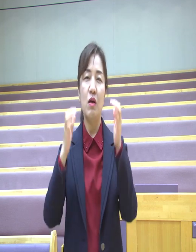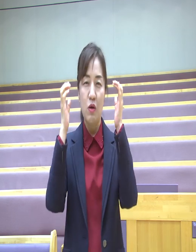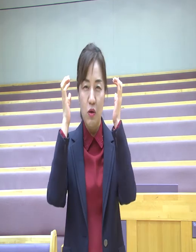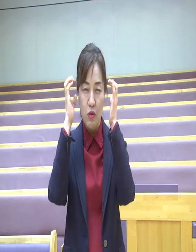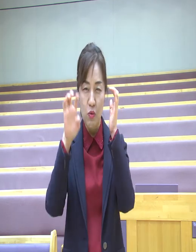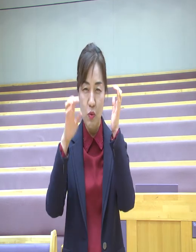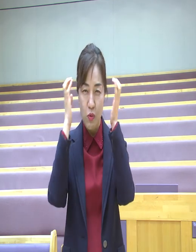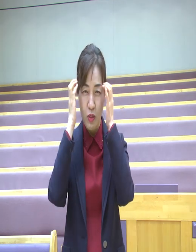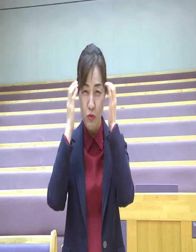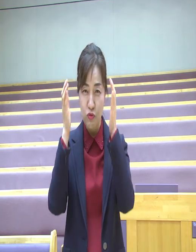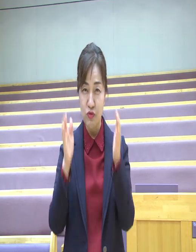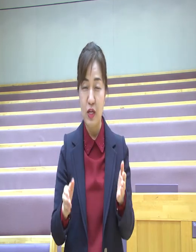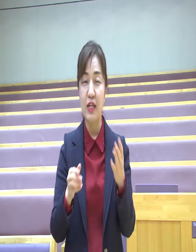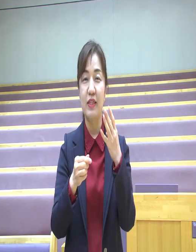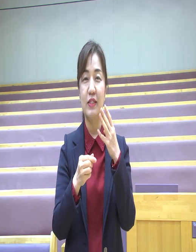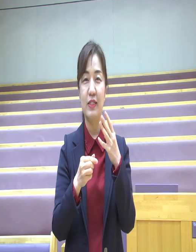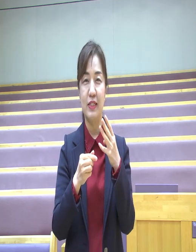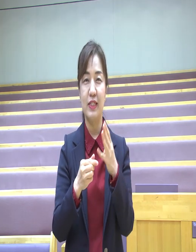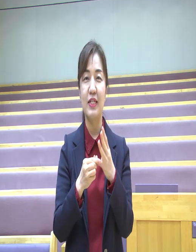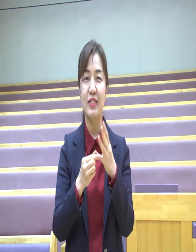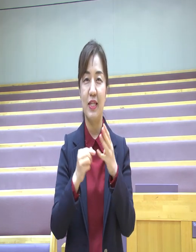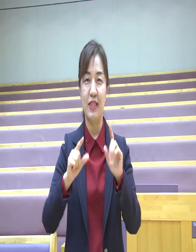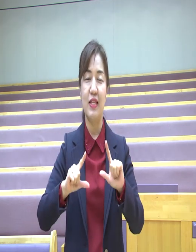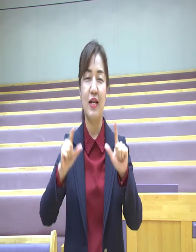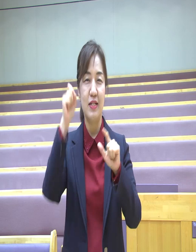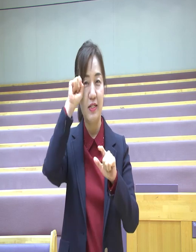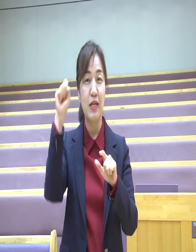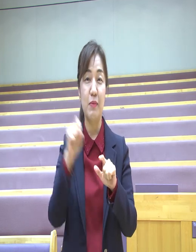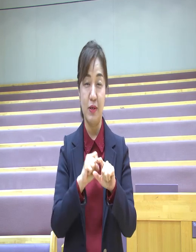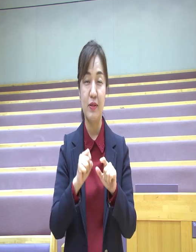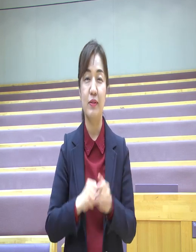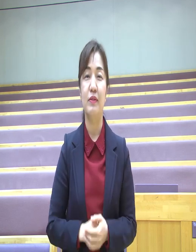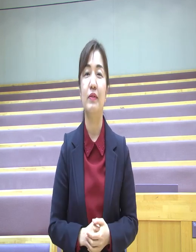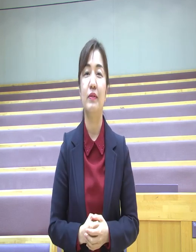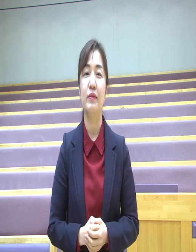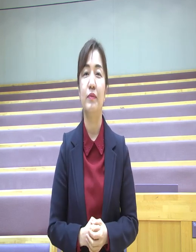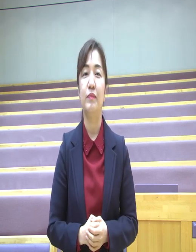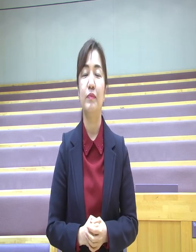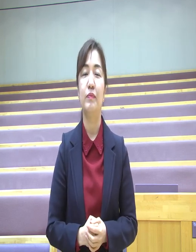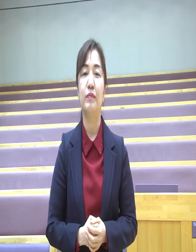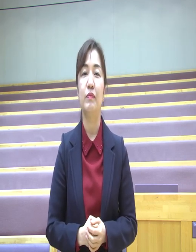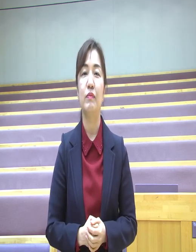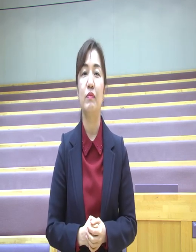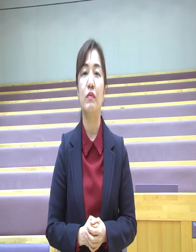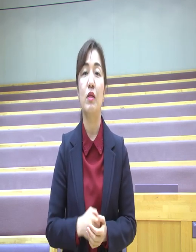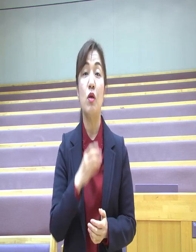고난주간 특별 새벽 기도의 넷째 날 새벽이 되었습니다.